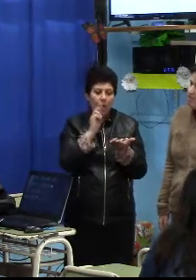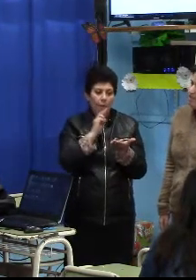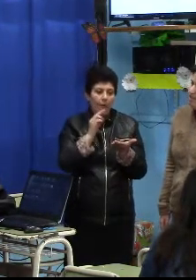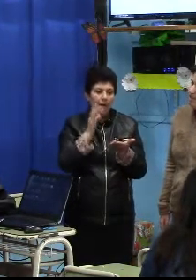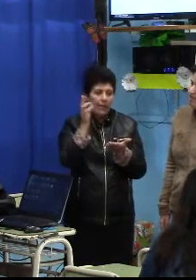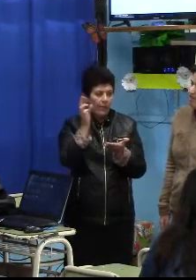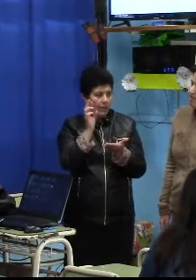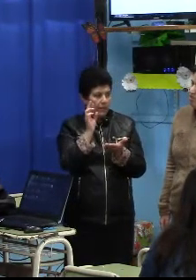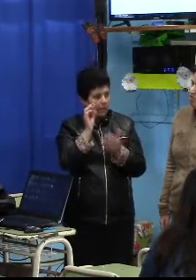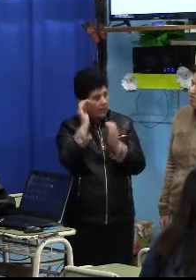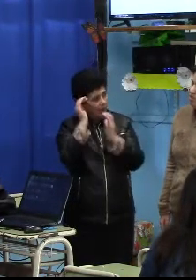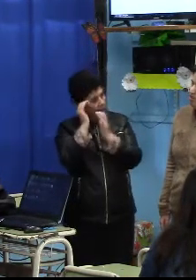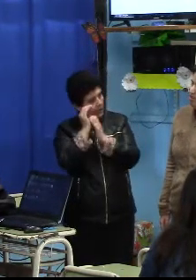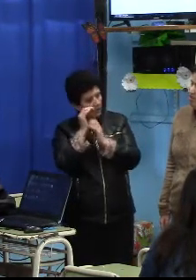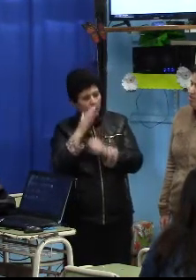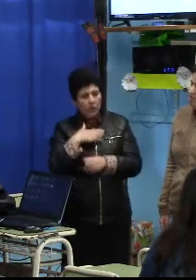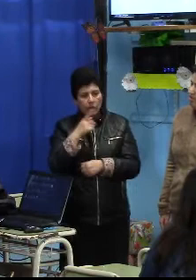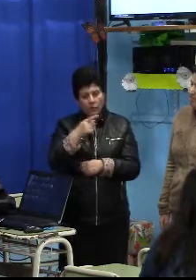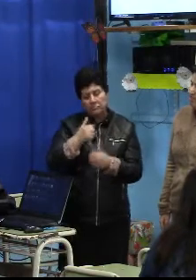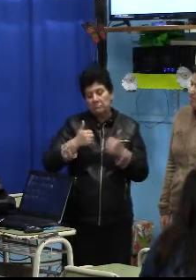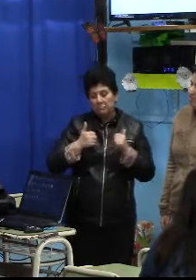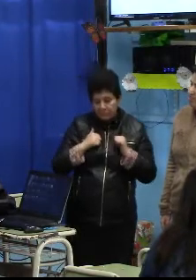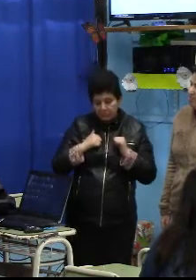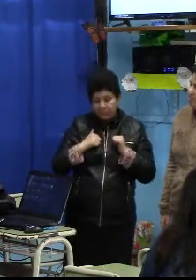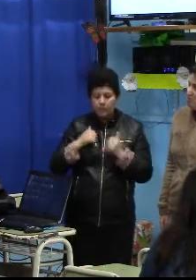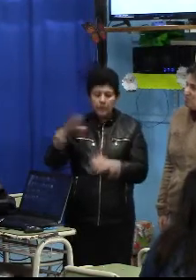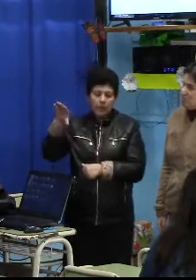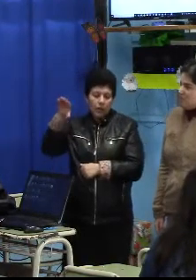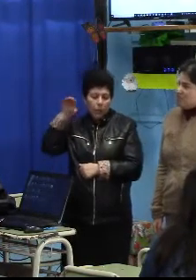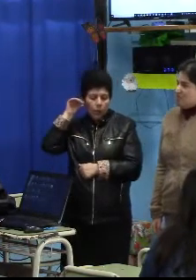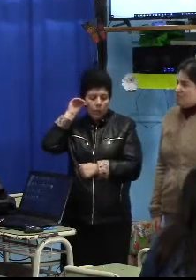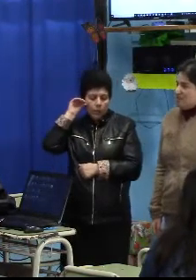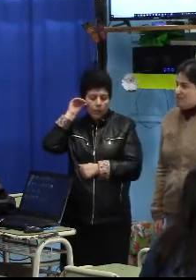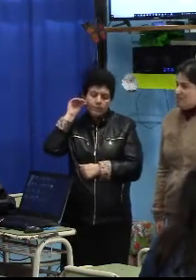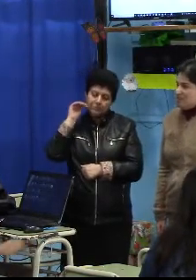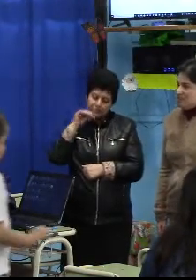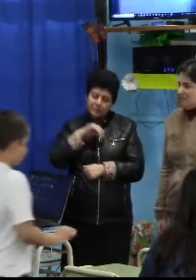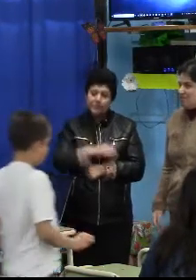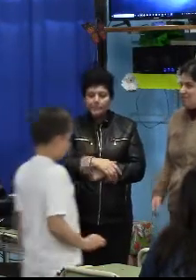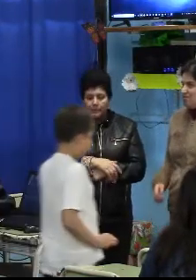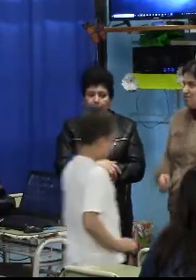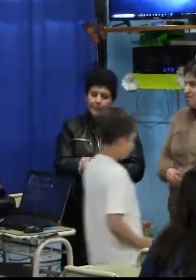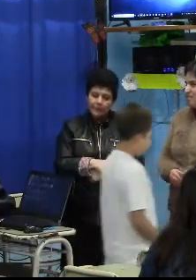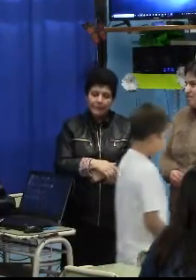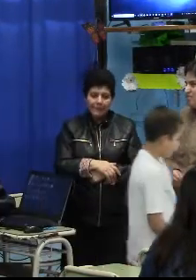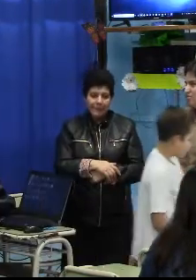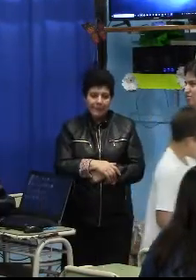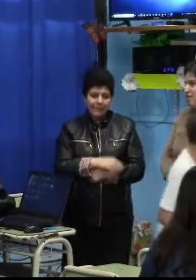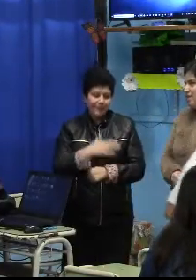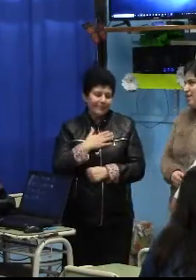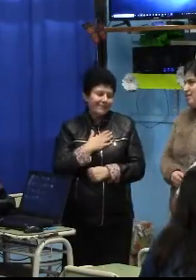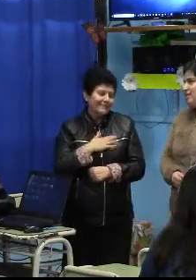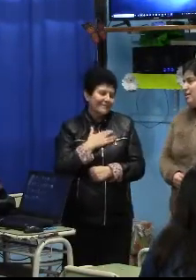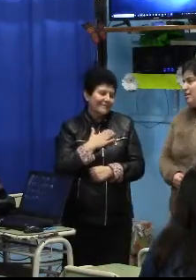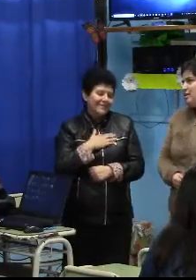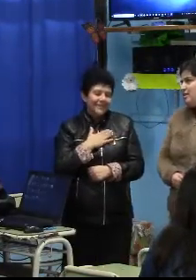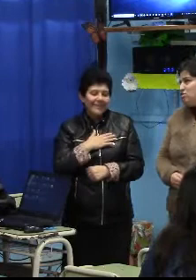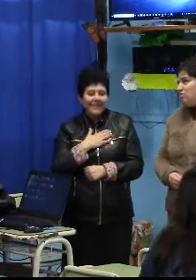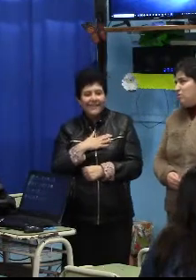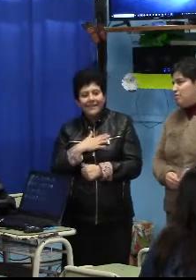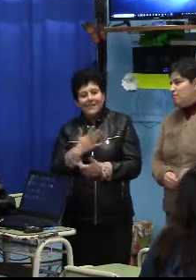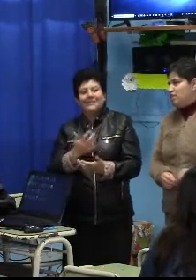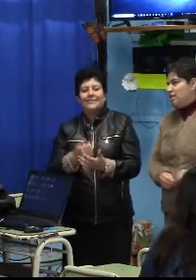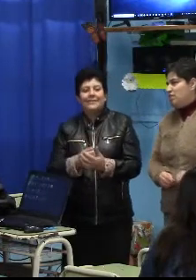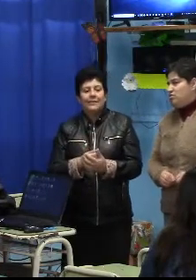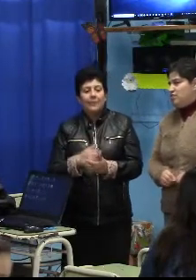entonces vos te sentás a escucharlo, te produce una sensación muy linda,